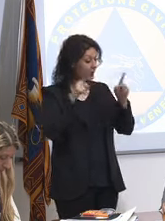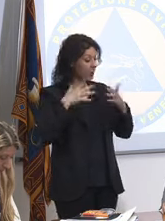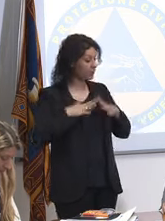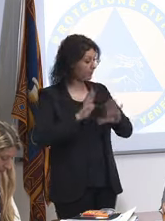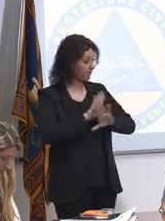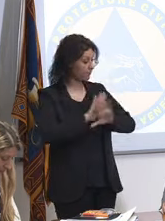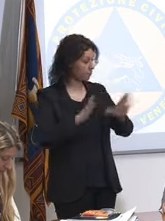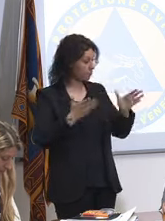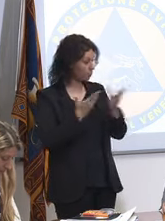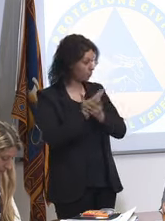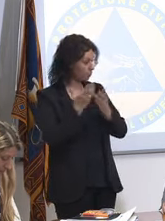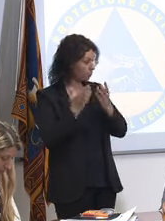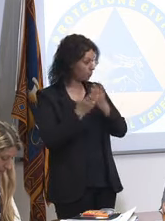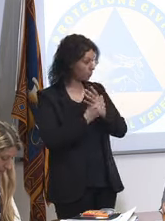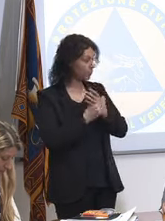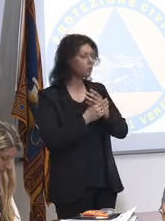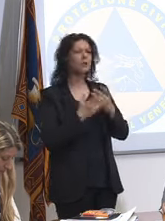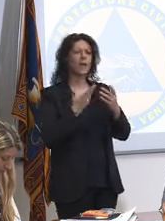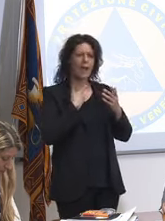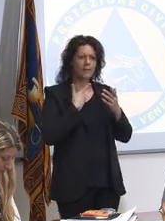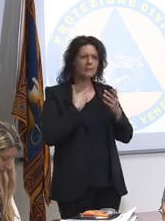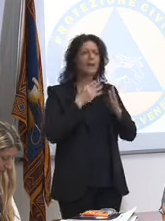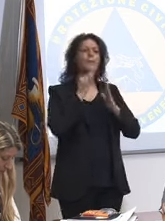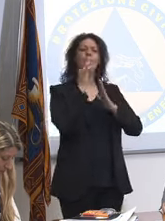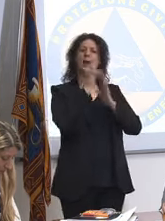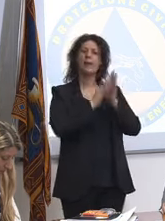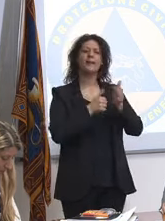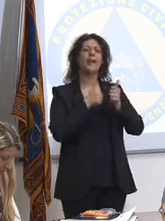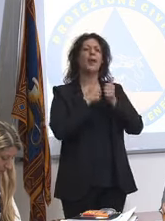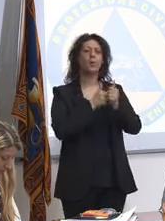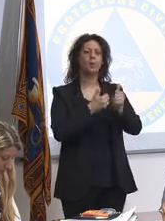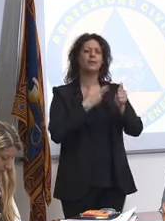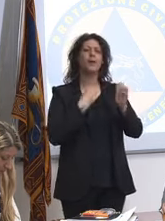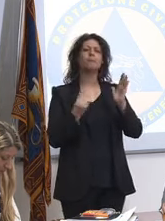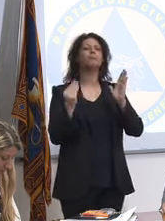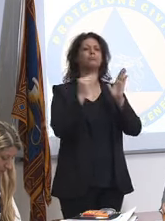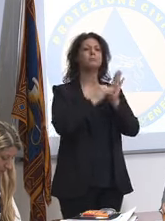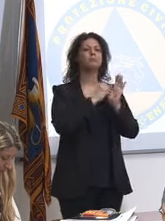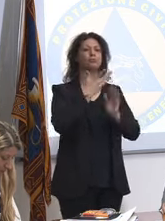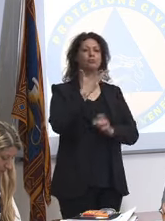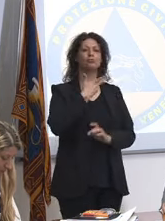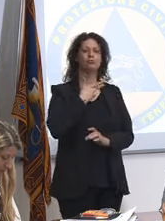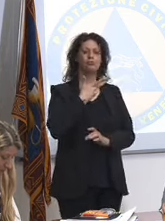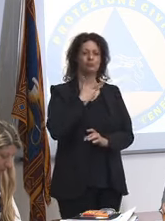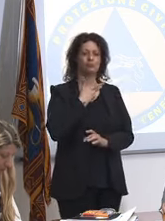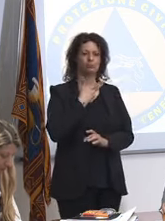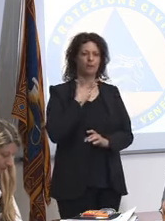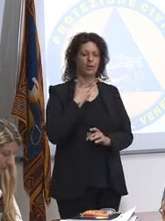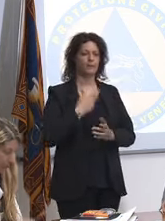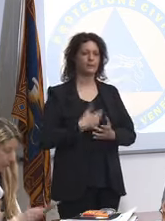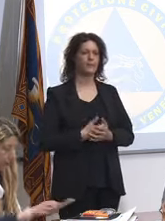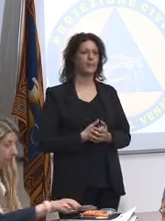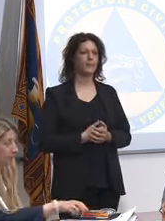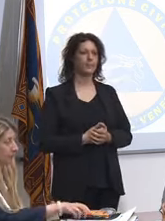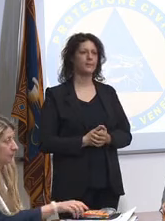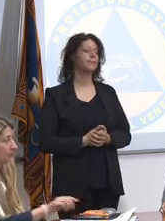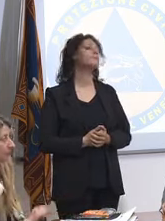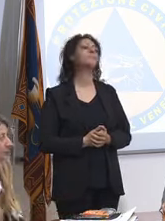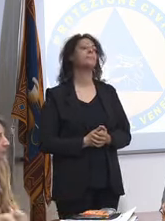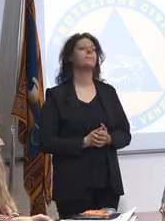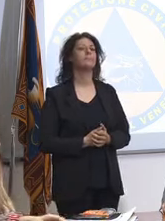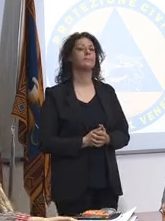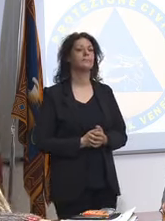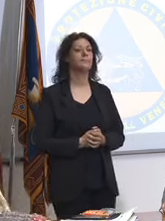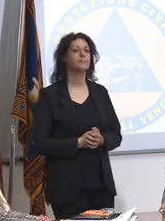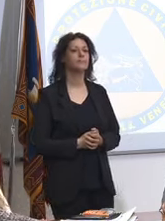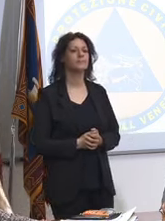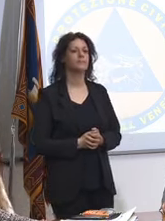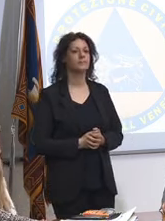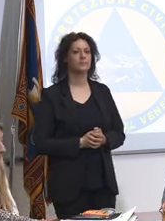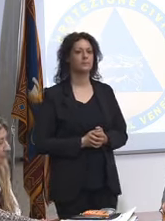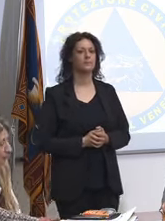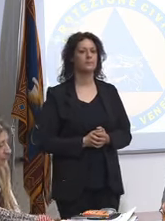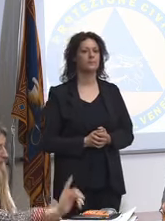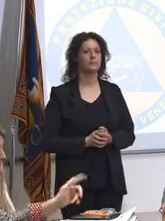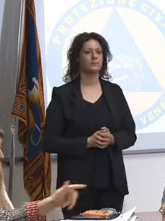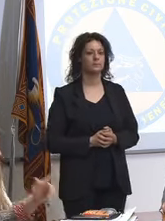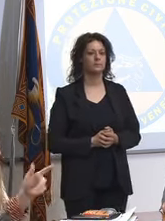linee guida che leghiamo. In queste linee guida? Sì, sì. Quindi, perché non è stato. No, non l'ho detto. Quindi,